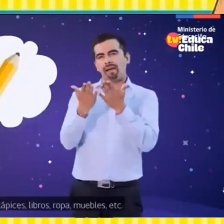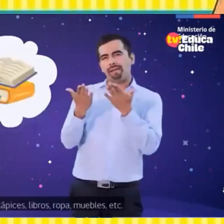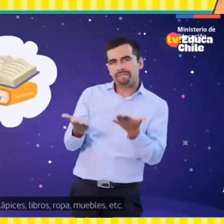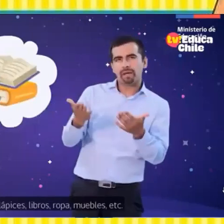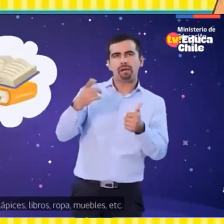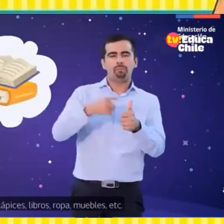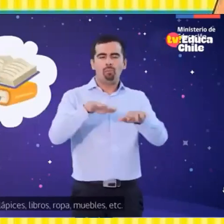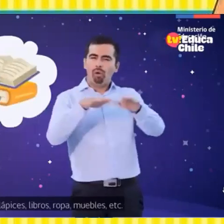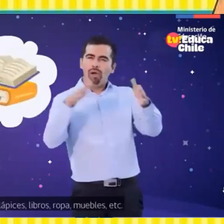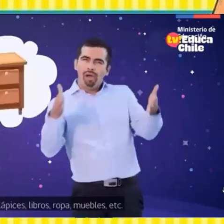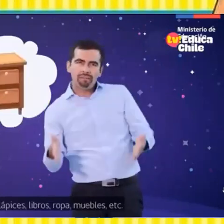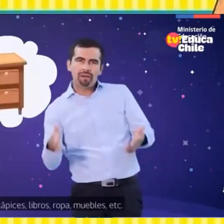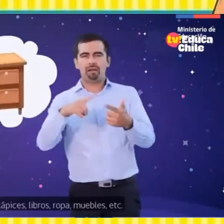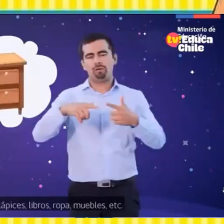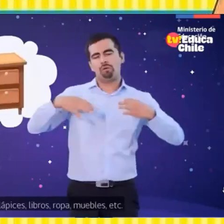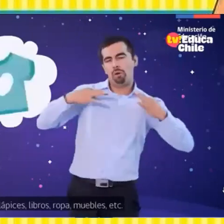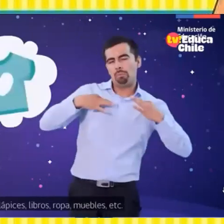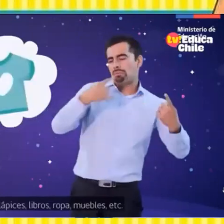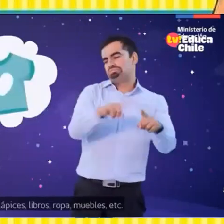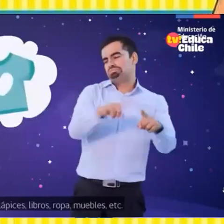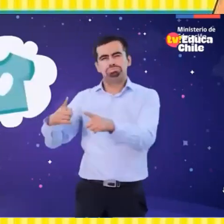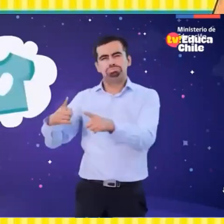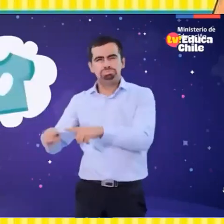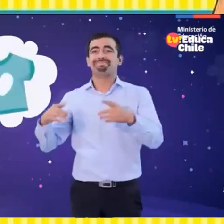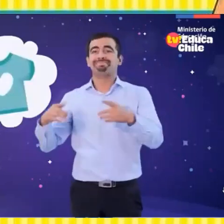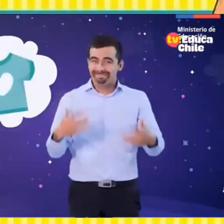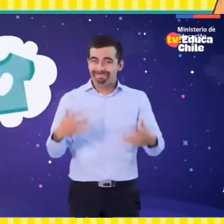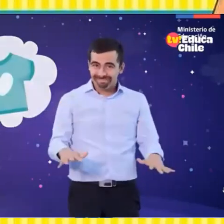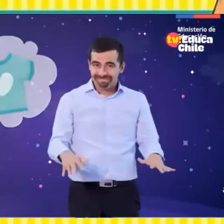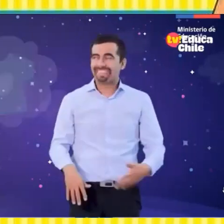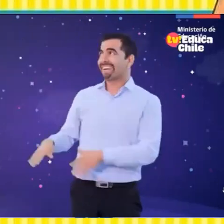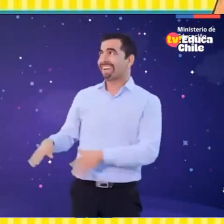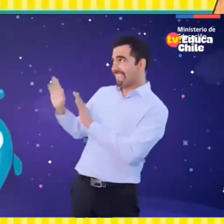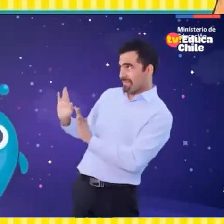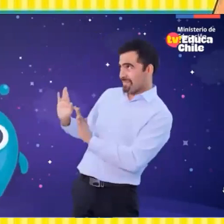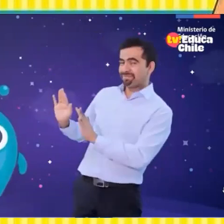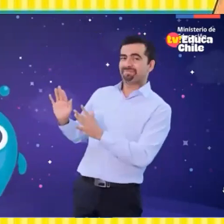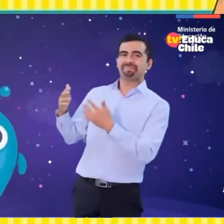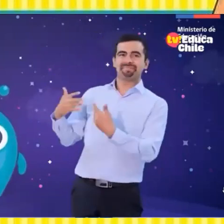lápices, libros, ropa, muebles, etc.